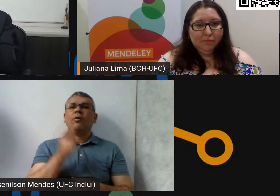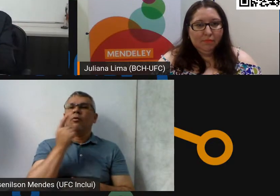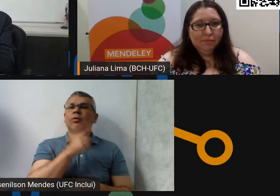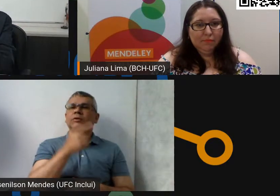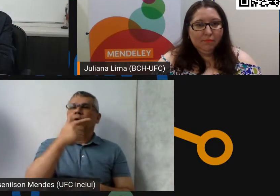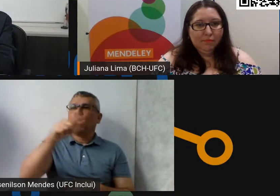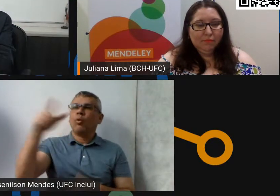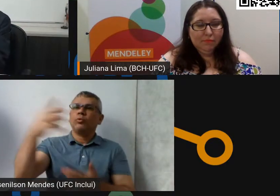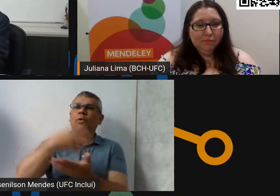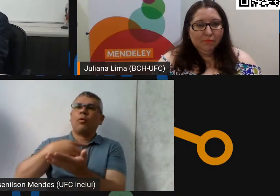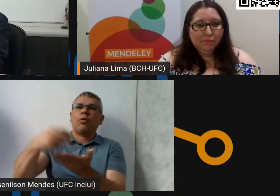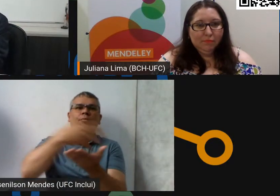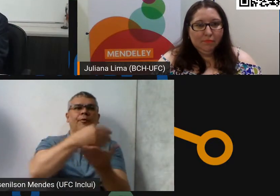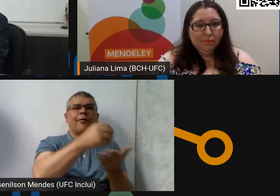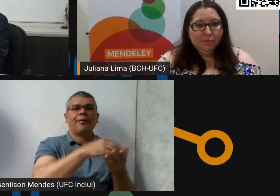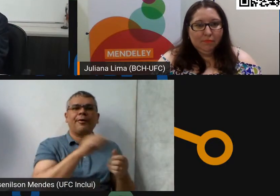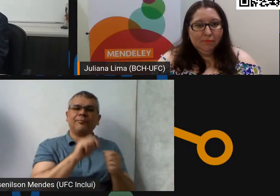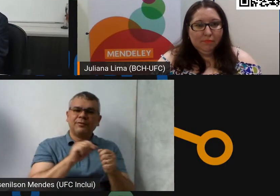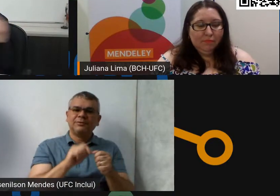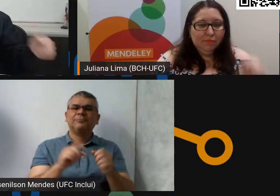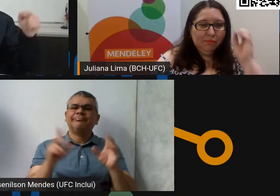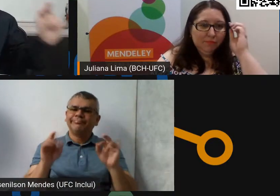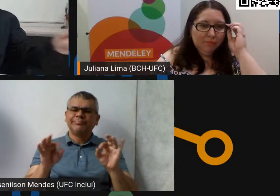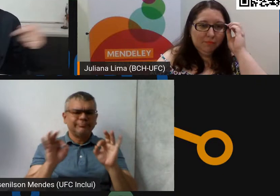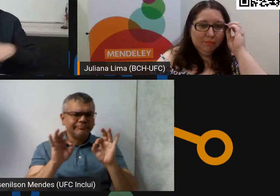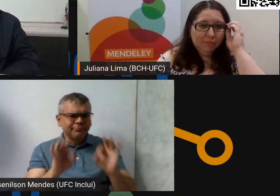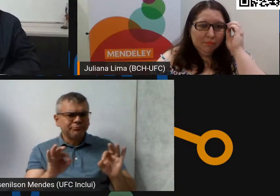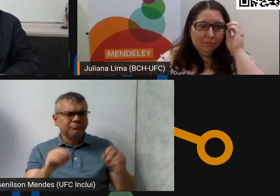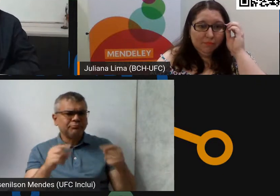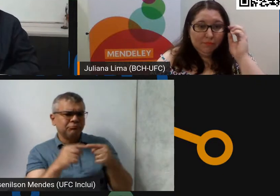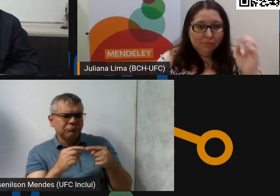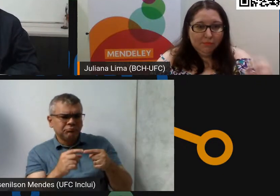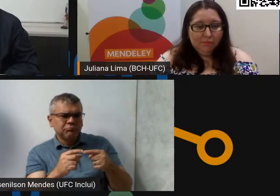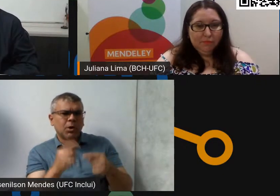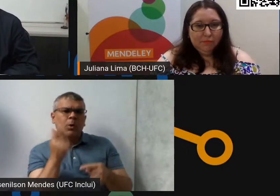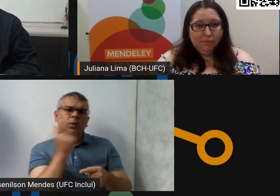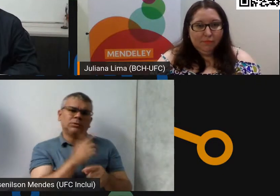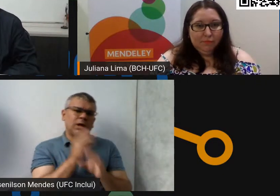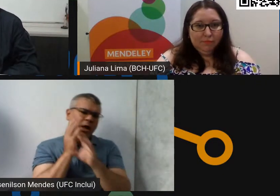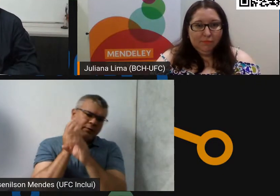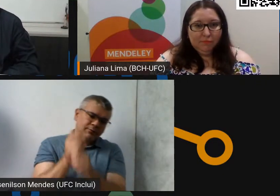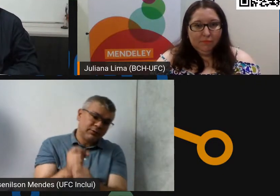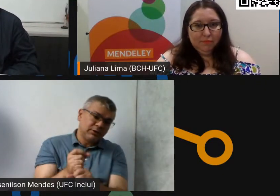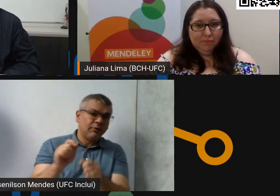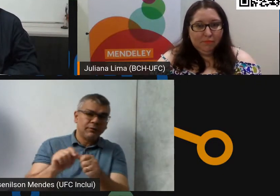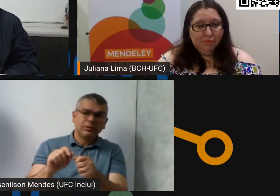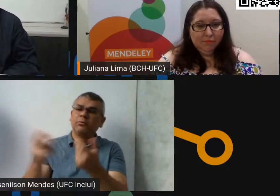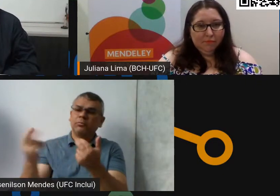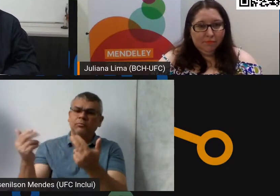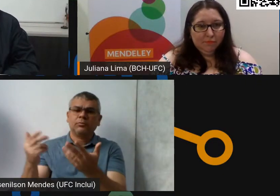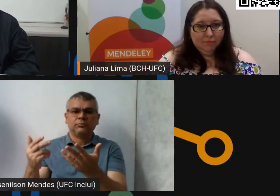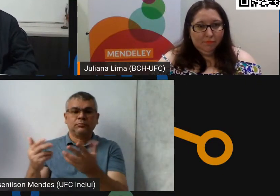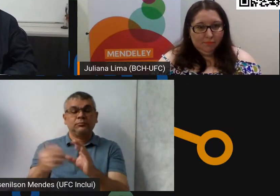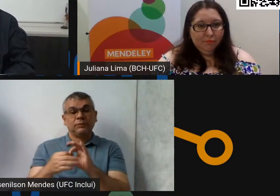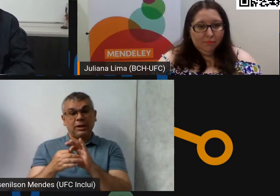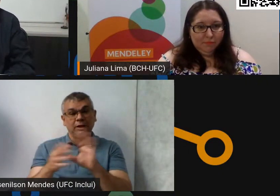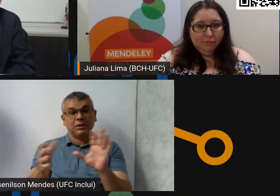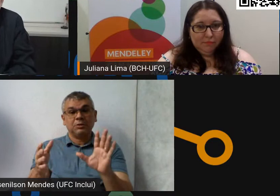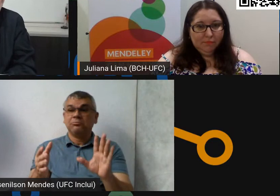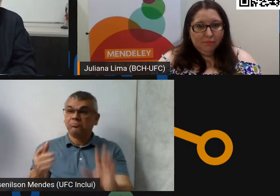reproduzir aqueles artigos e poder checar se ele concorda ou não com a sua revisão, se ele quiser. Então, você dá a cara para bater, isso é